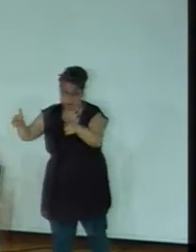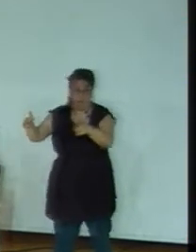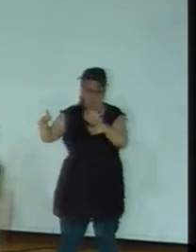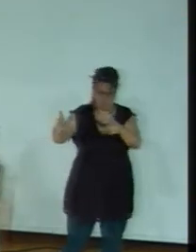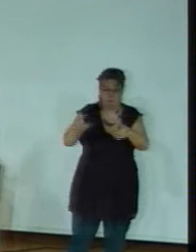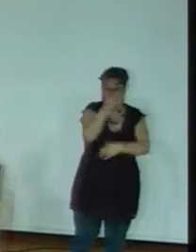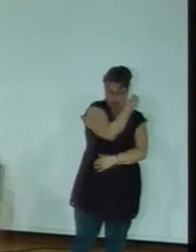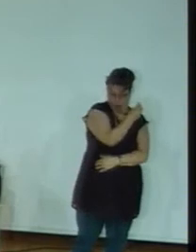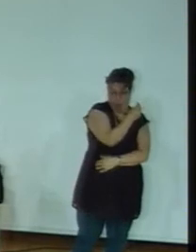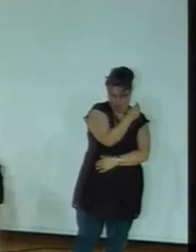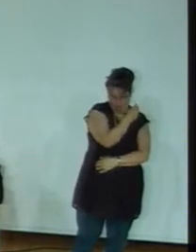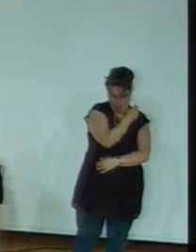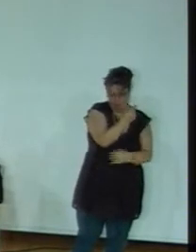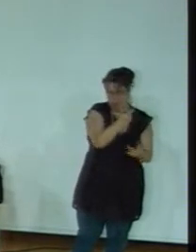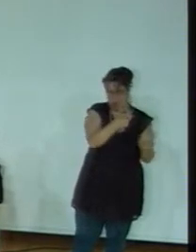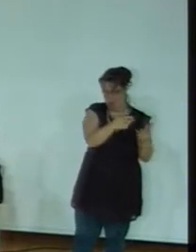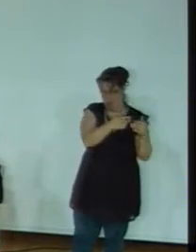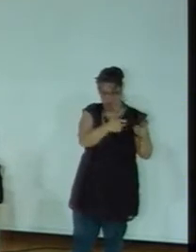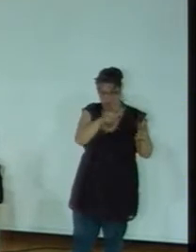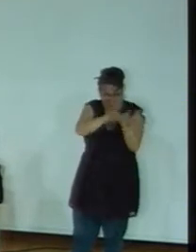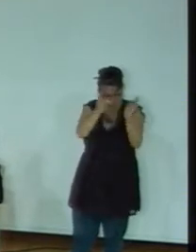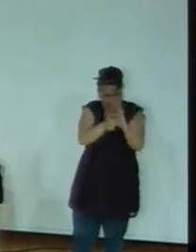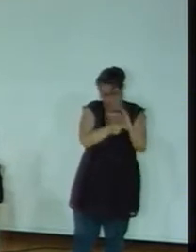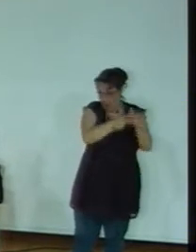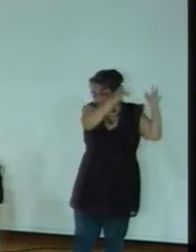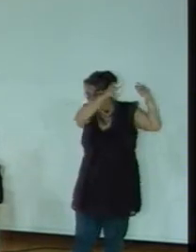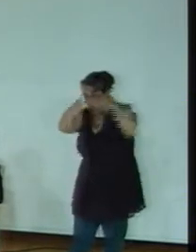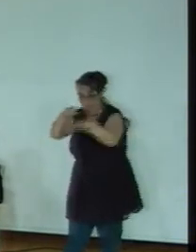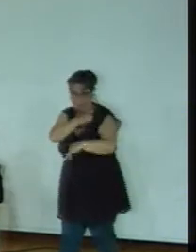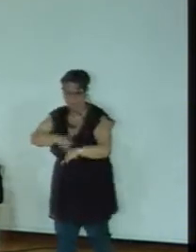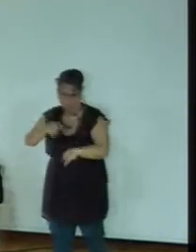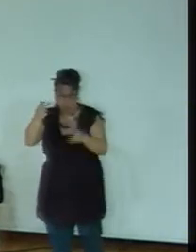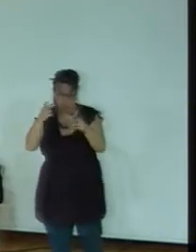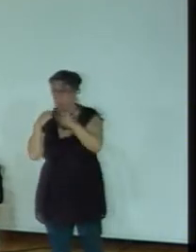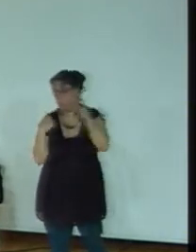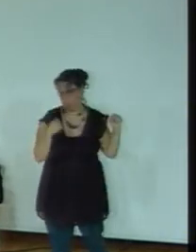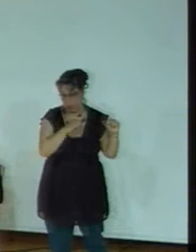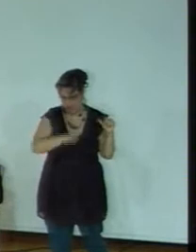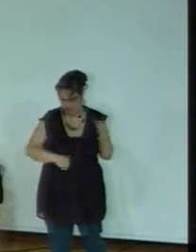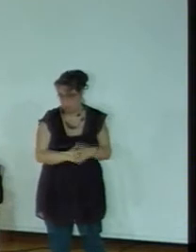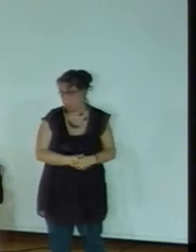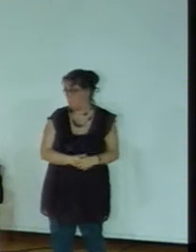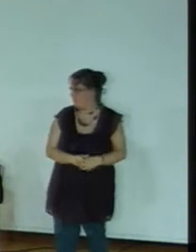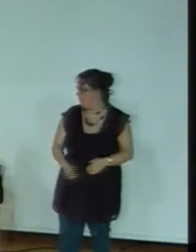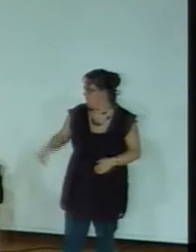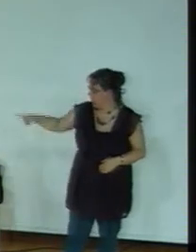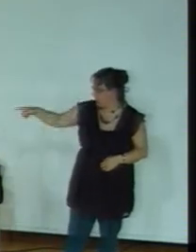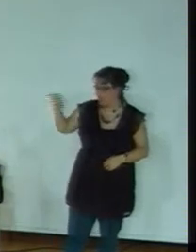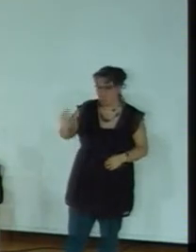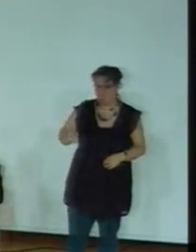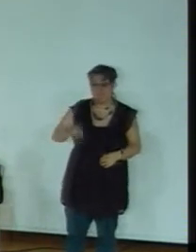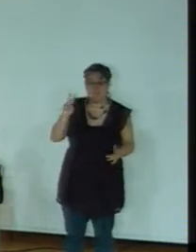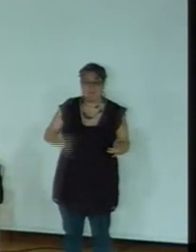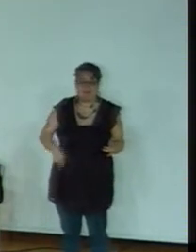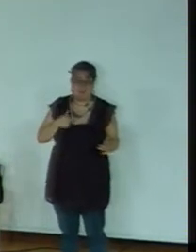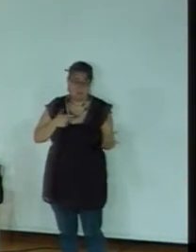Juste une chose, puisque en fait, défendre les hommes politiques. Je ne me suis pas vraiment présenté, effectivement. Donc, je fais une émission qui s'appelle CPU, où on